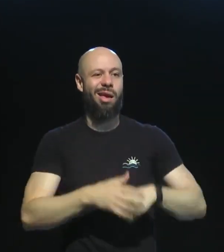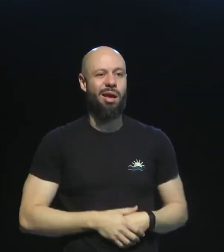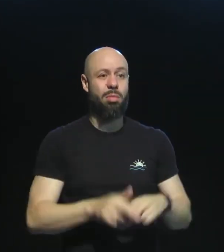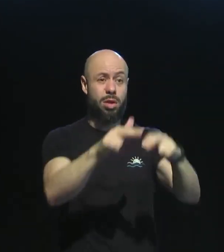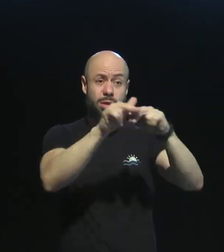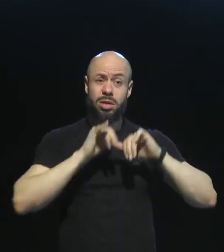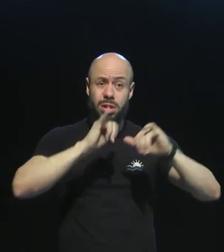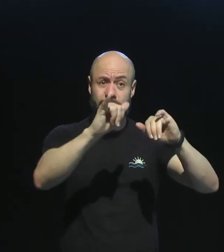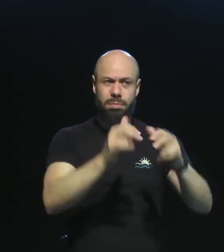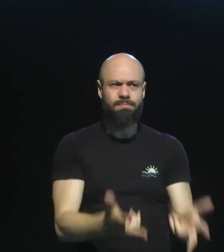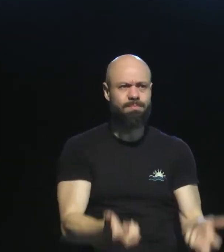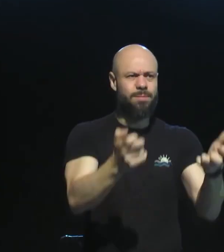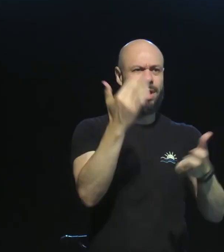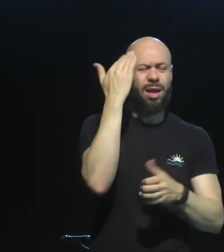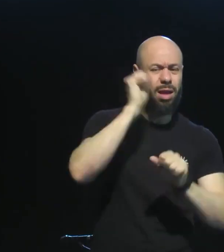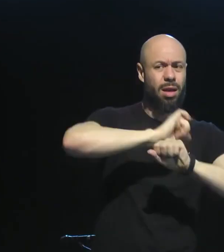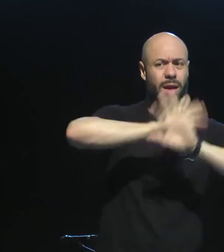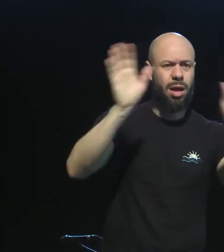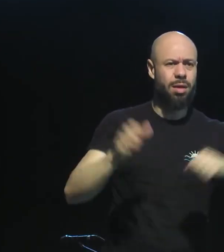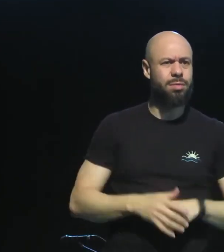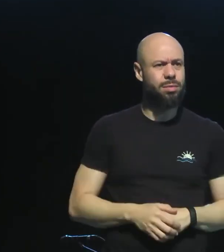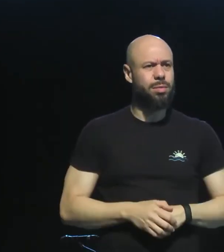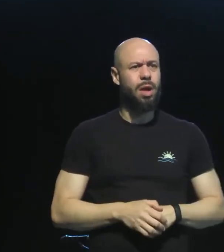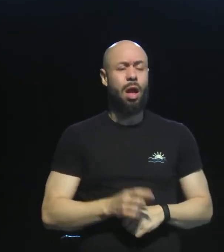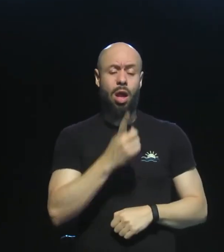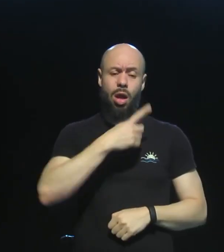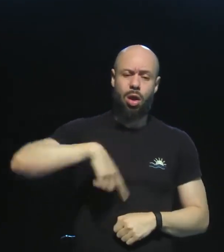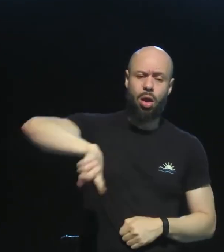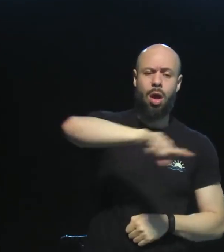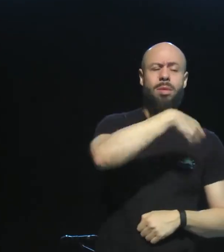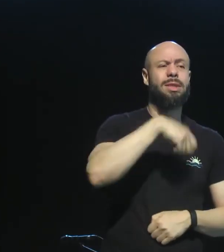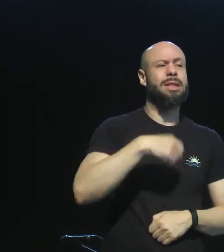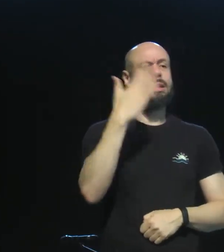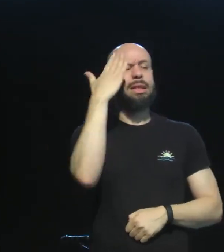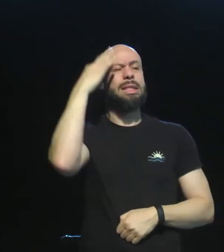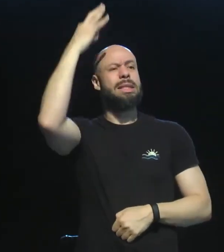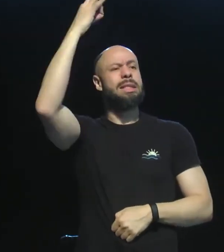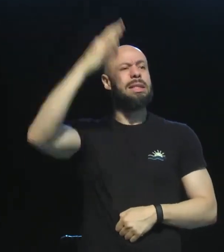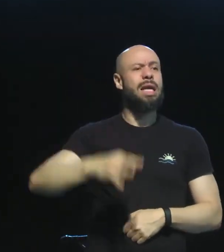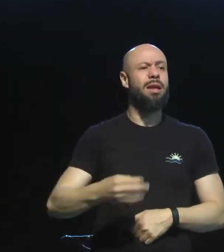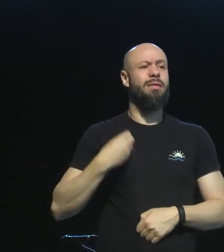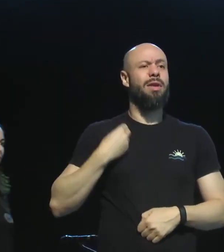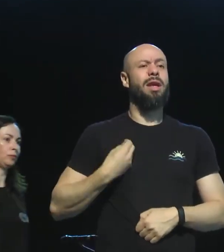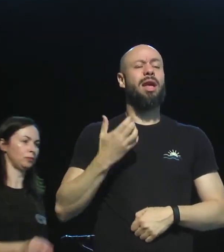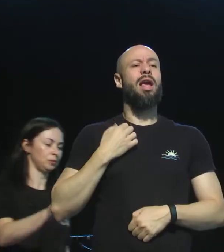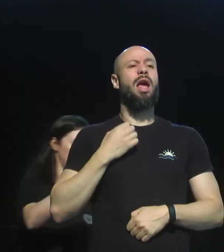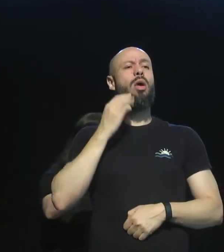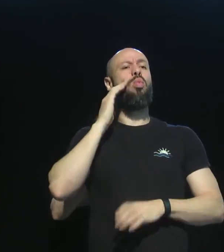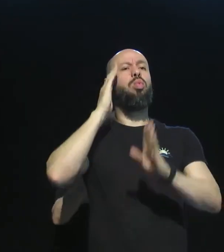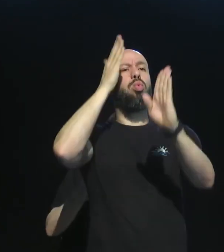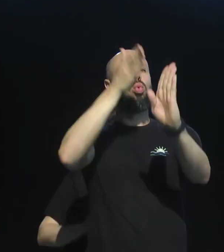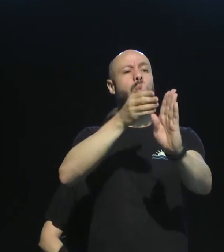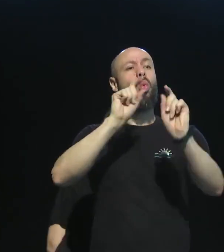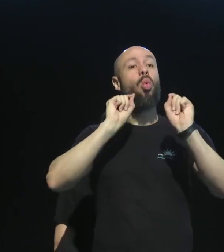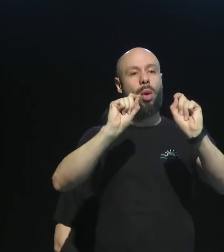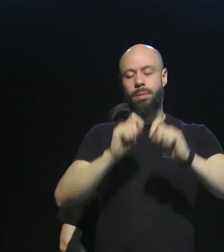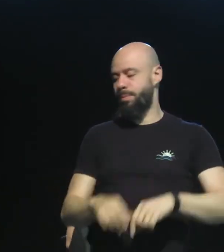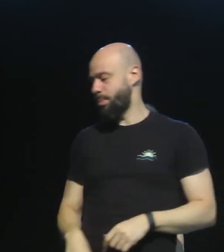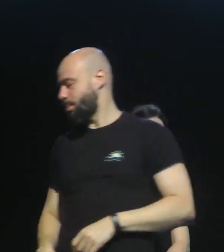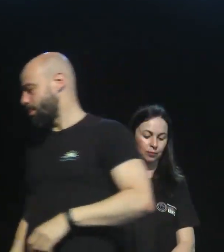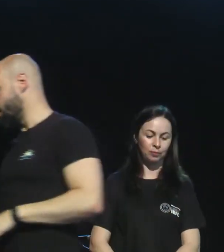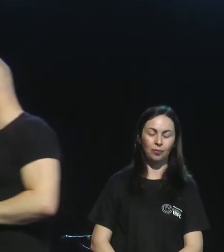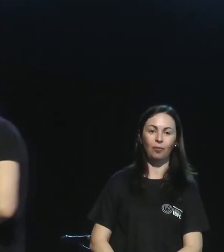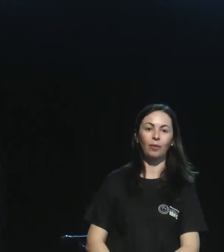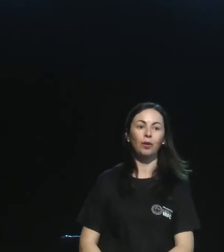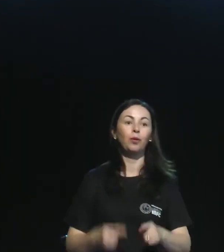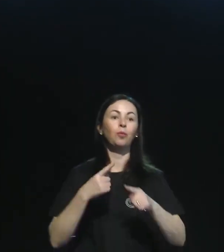uma coisa. Muitas vezes o que você, o que eu, o que nós queremos ouvir, muitas vezes é diferente do